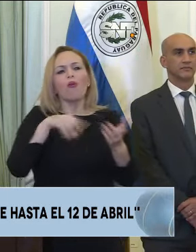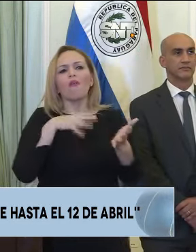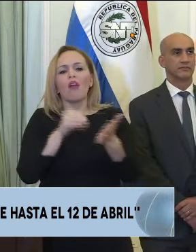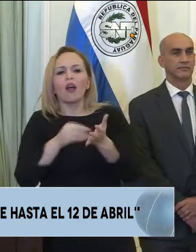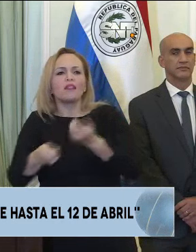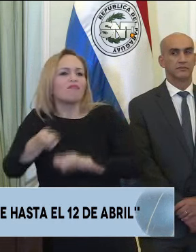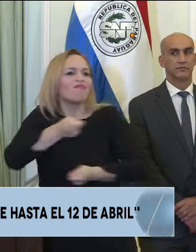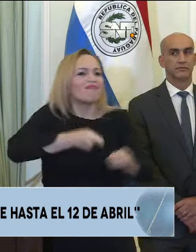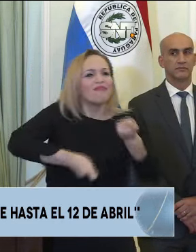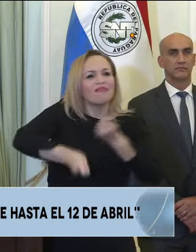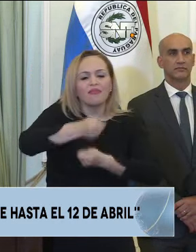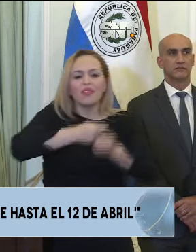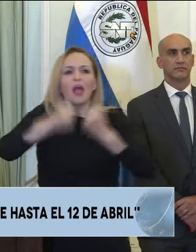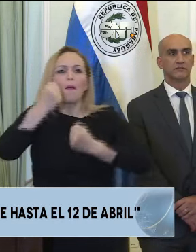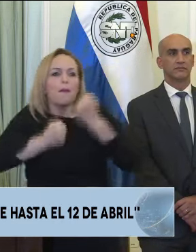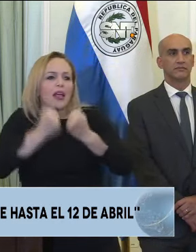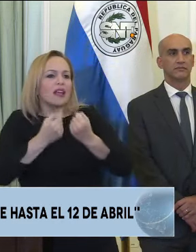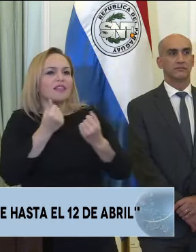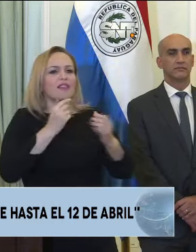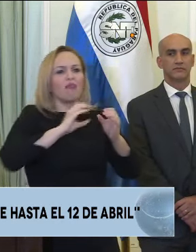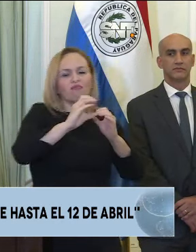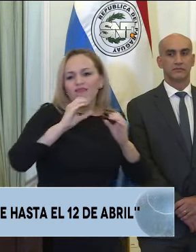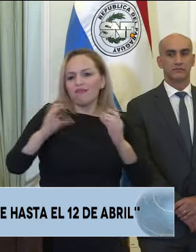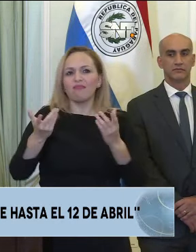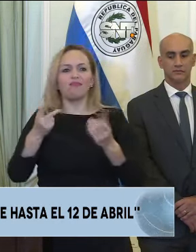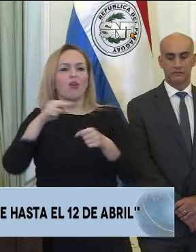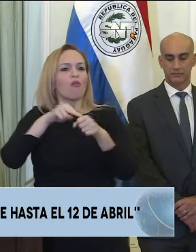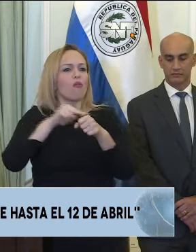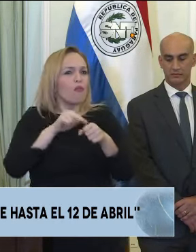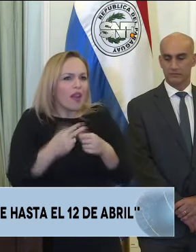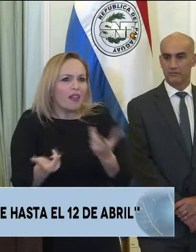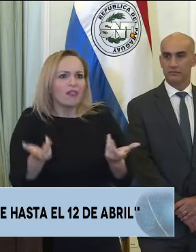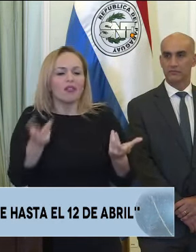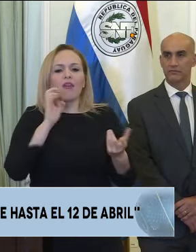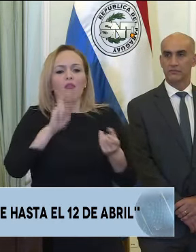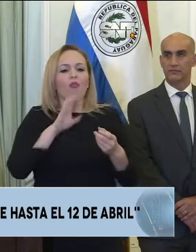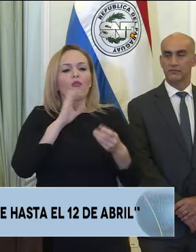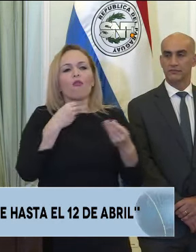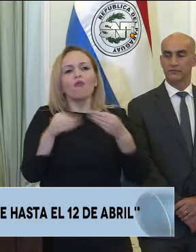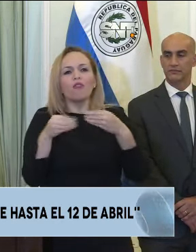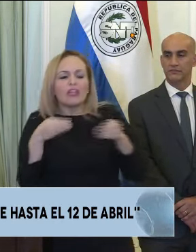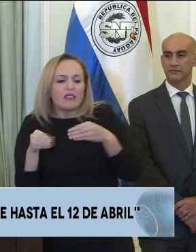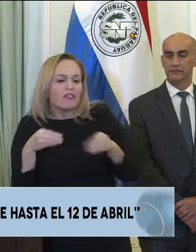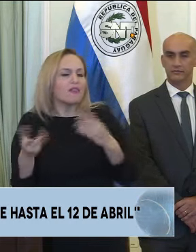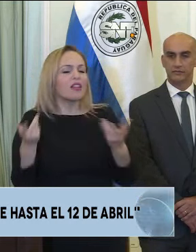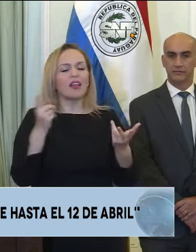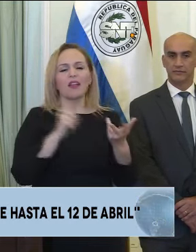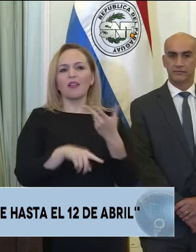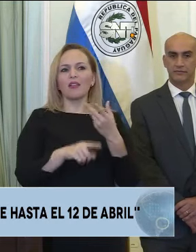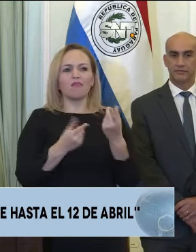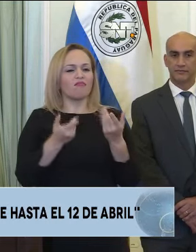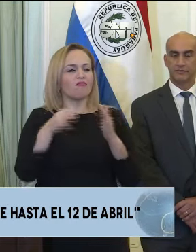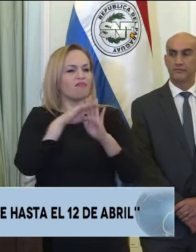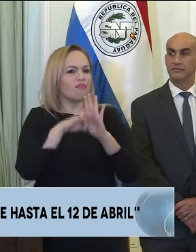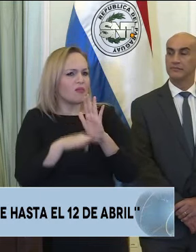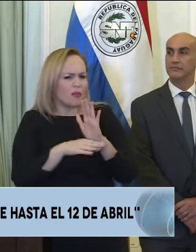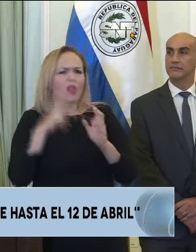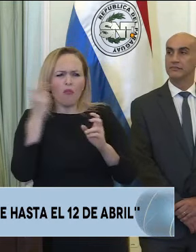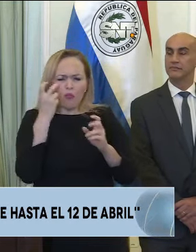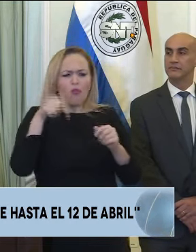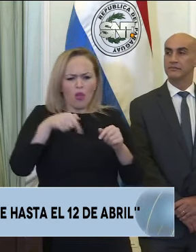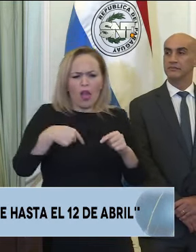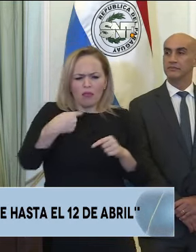automática a las empresas. También el sistema cooperativo estará dando una flexibilidad. Hay otras medidas económicas